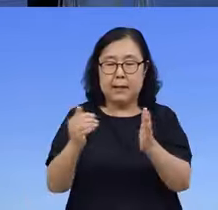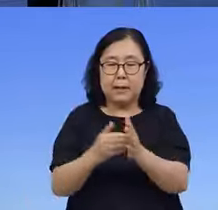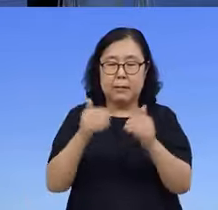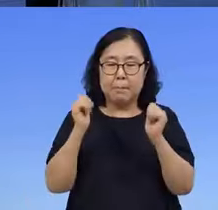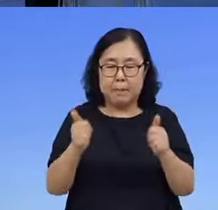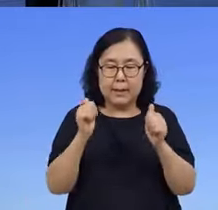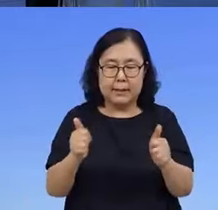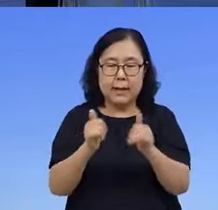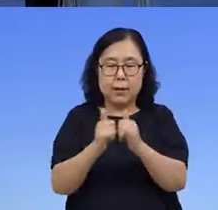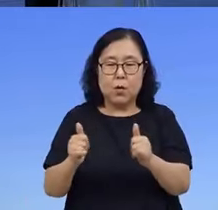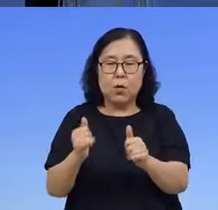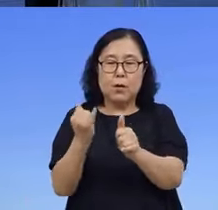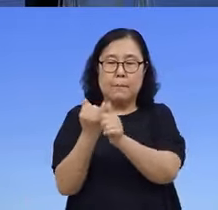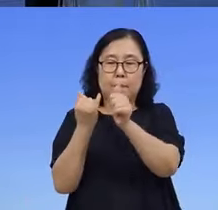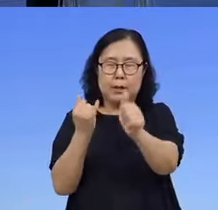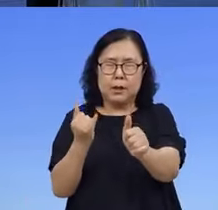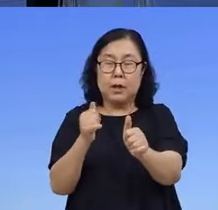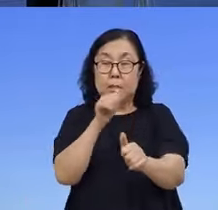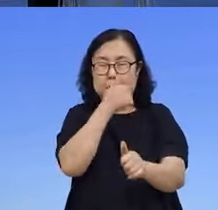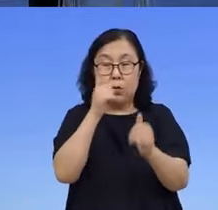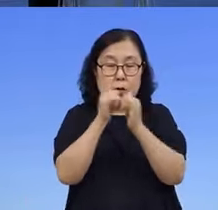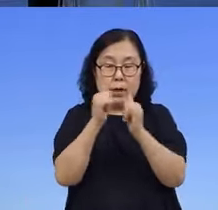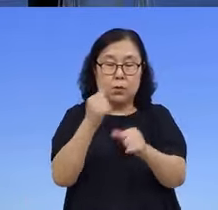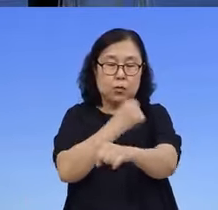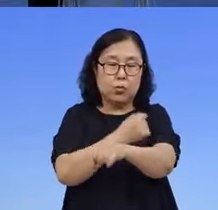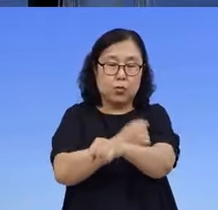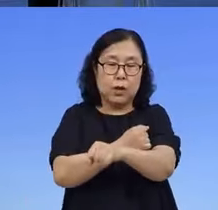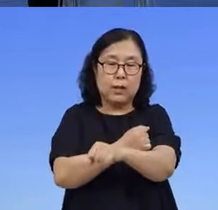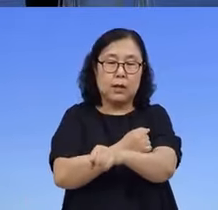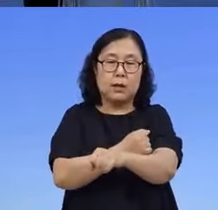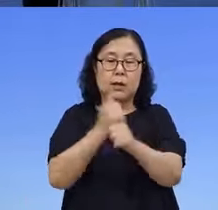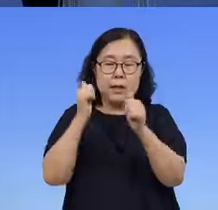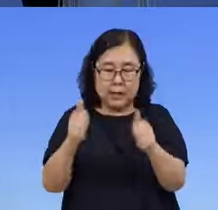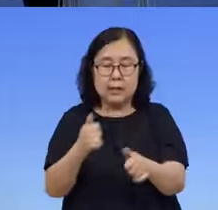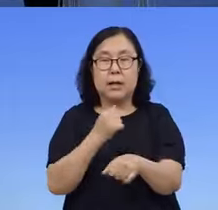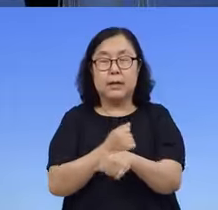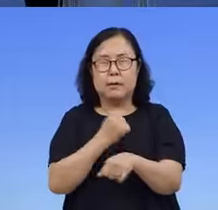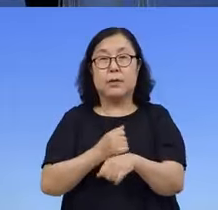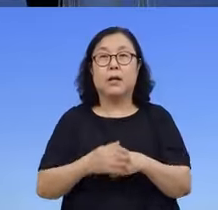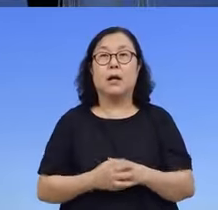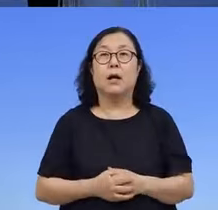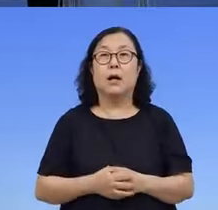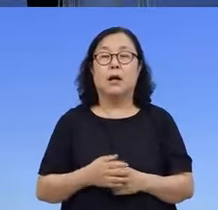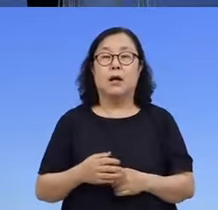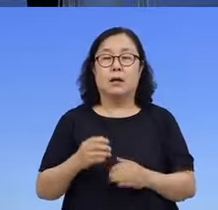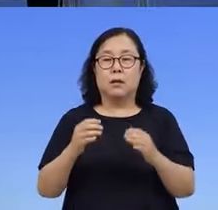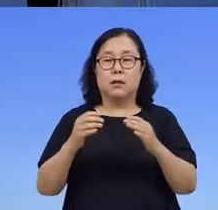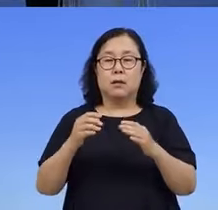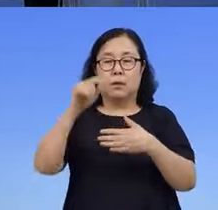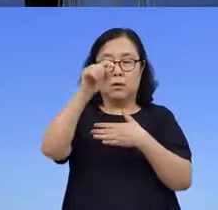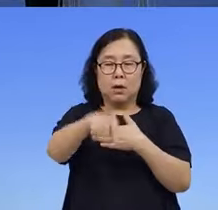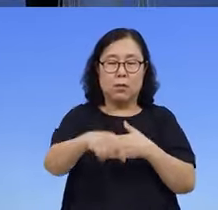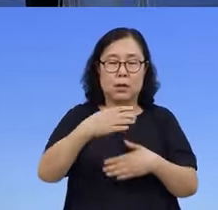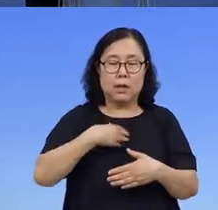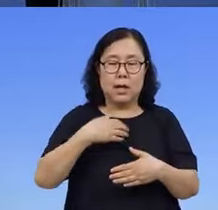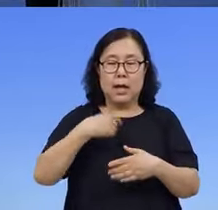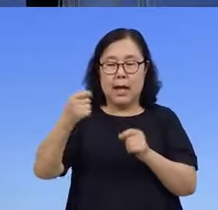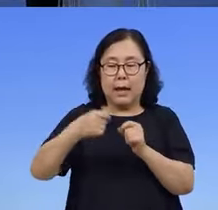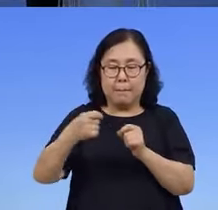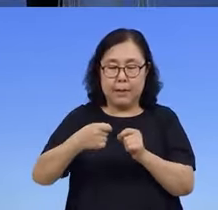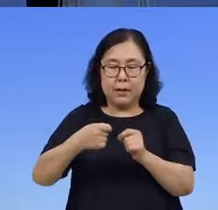끝났습니다. 판사님도 남편 측 변호사도 저에게 수고했다는 인사를 해주었습니다. 밖으로